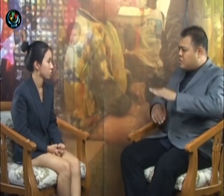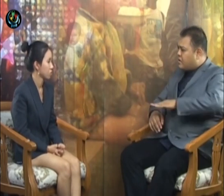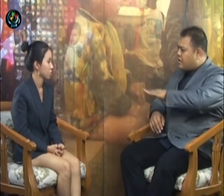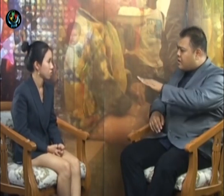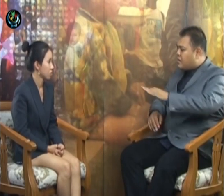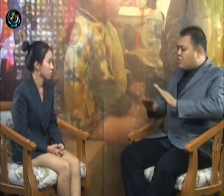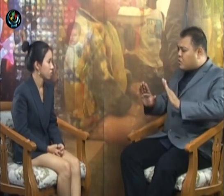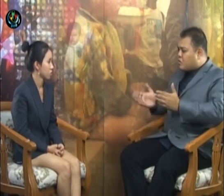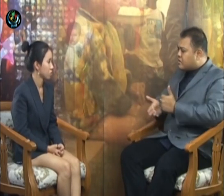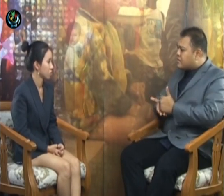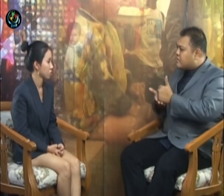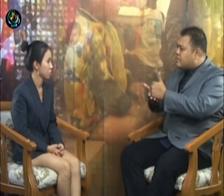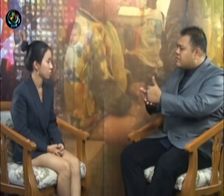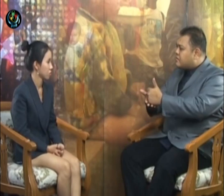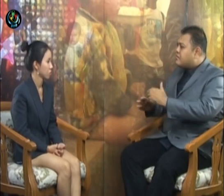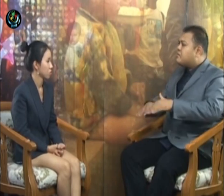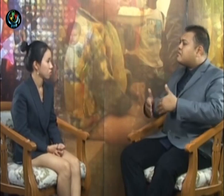ပံ့ပိုးကူညီဆောင်ရွက်ပေးတင်တယ်လဲ